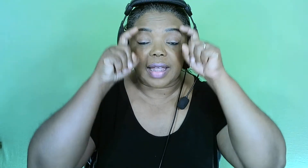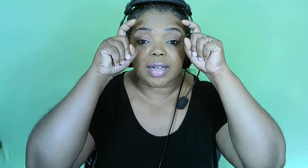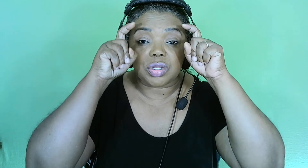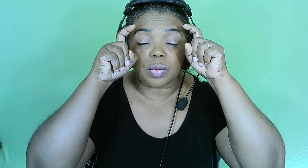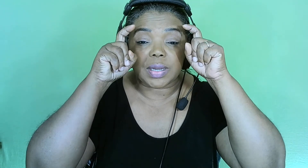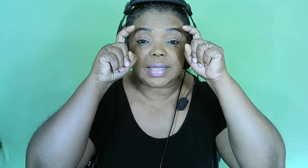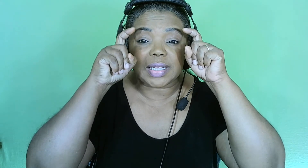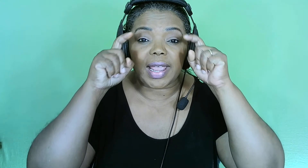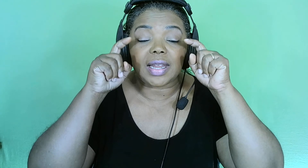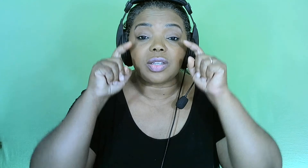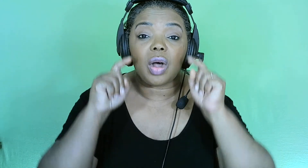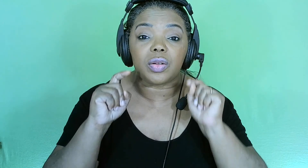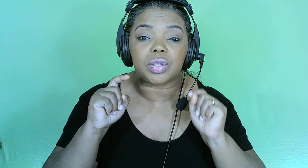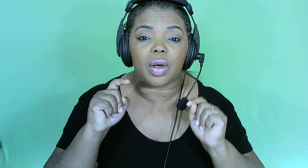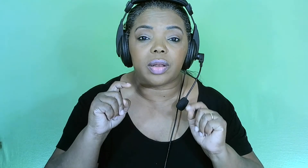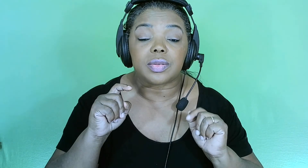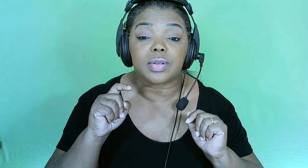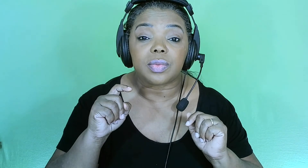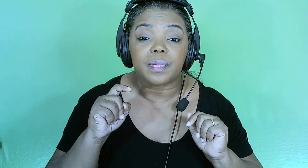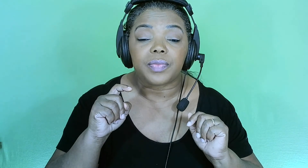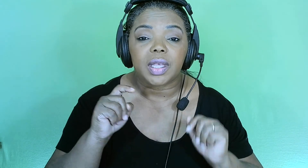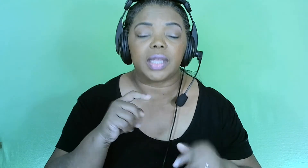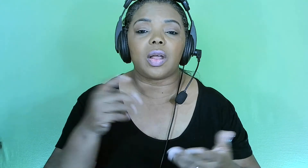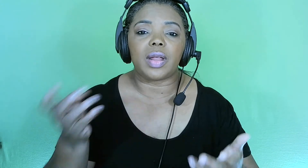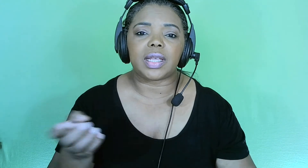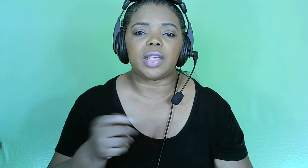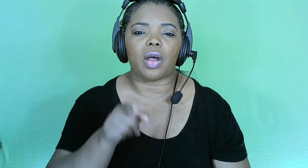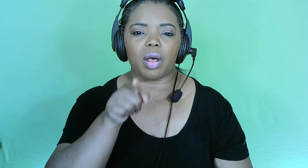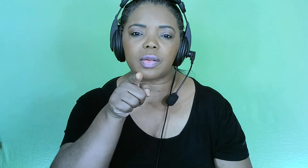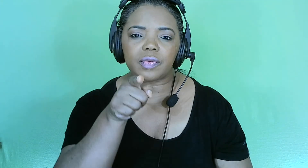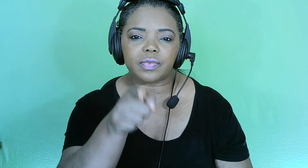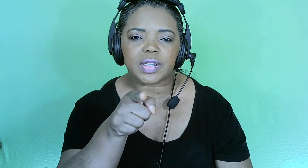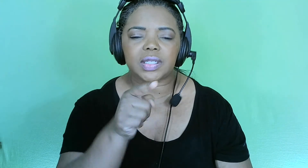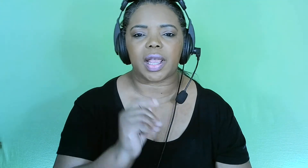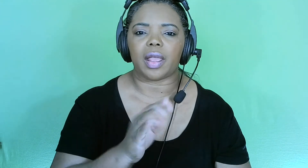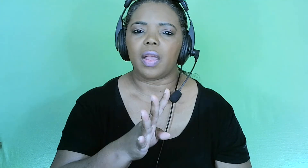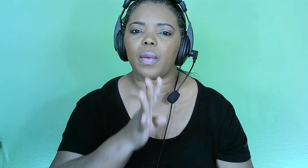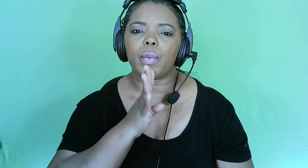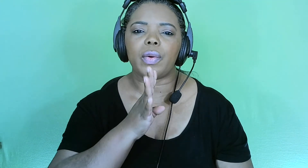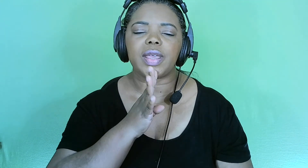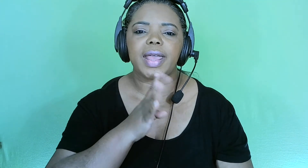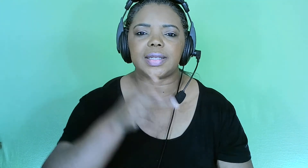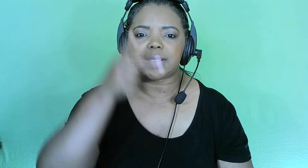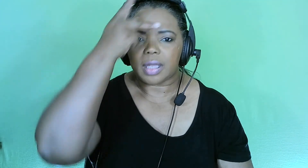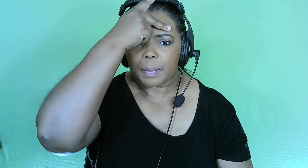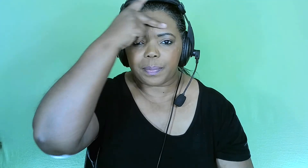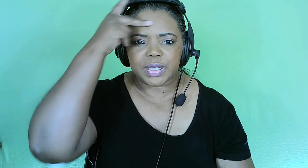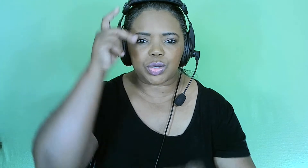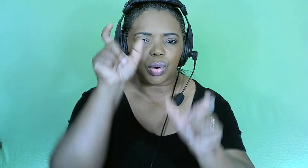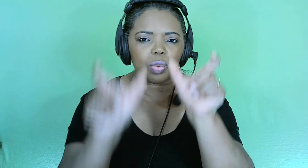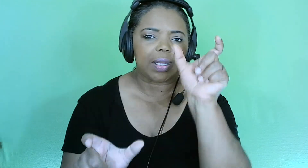de sobrancelhas, olha os olhos. Então, olha aqui, ó. Você conhece